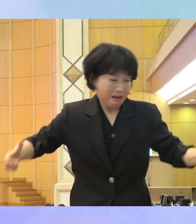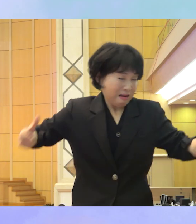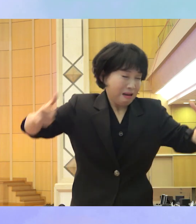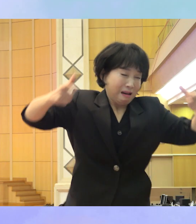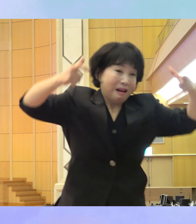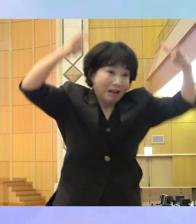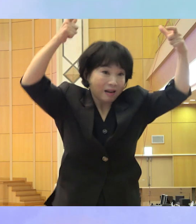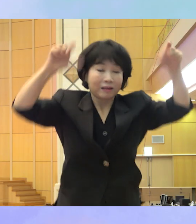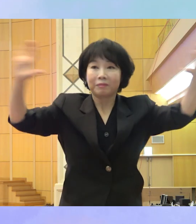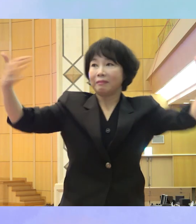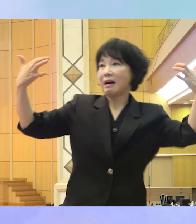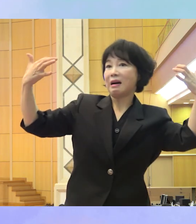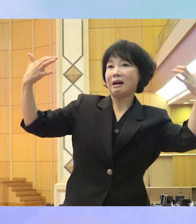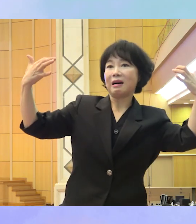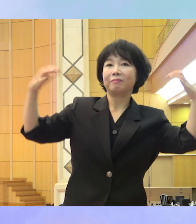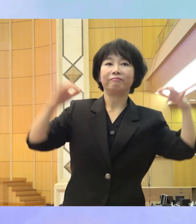알리자.